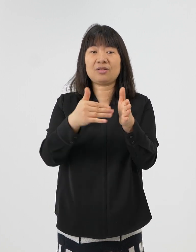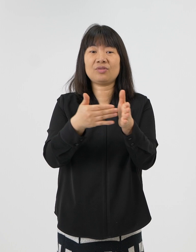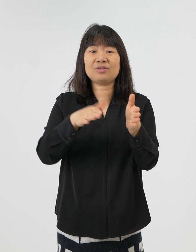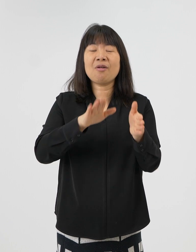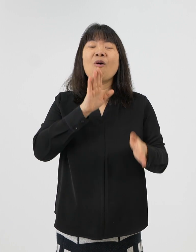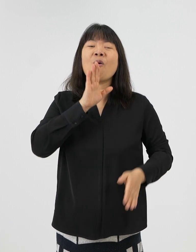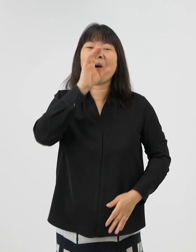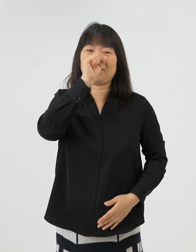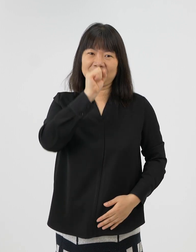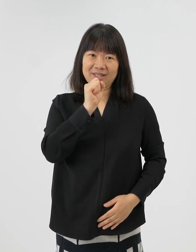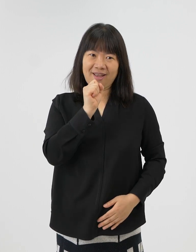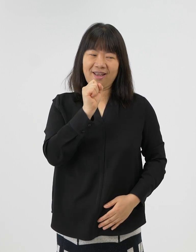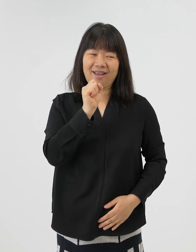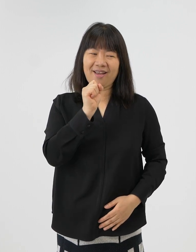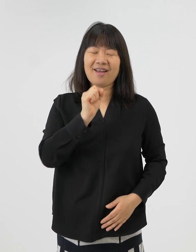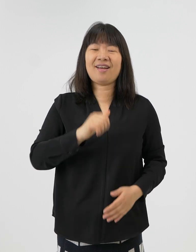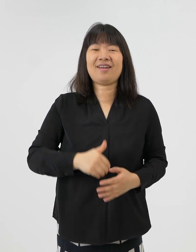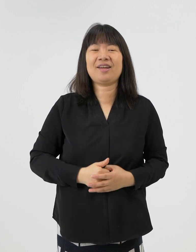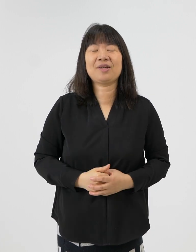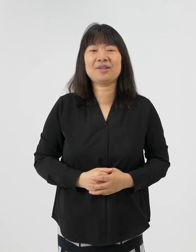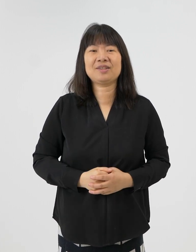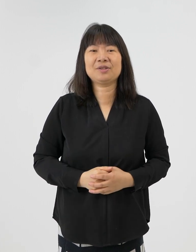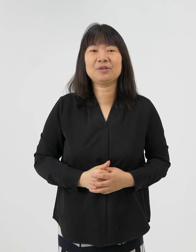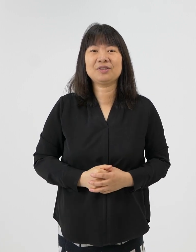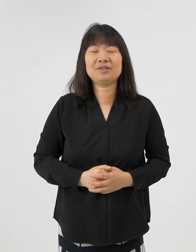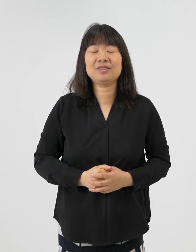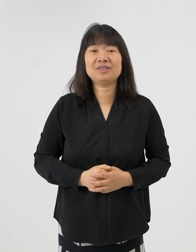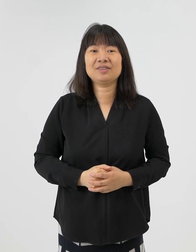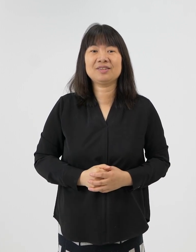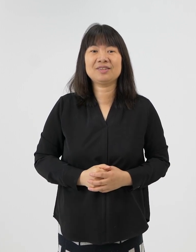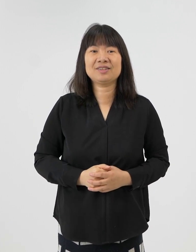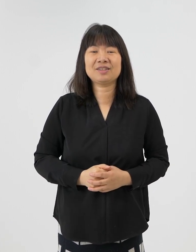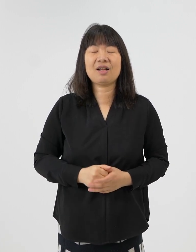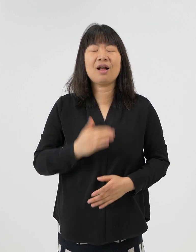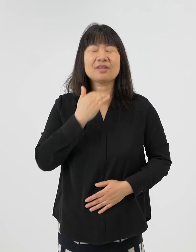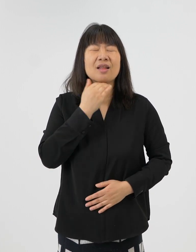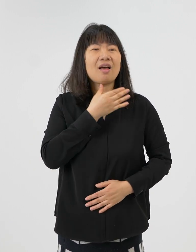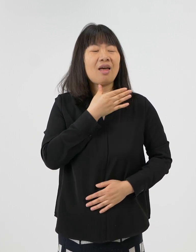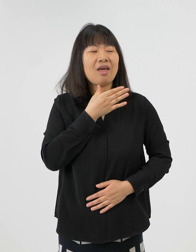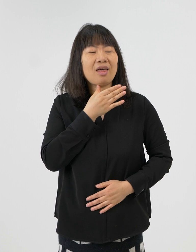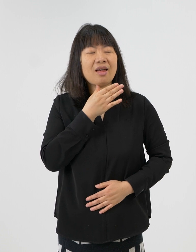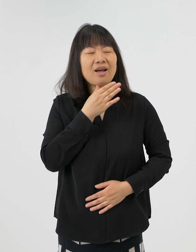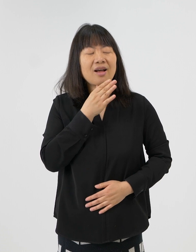참 좋다라는 생각이 듭니다. 그 굉장히 연세가 이제